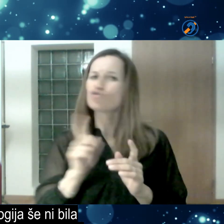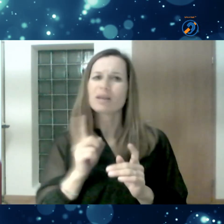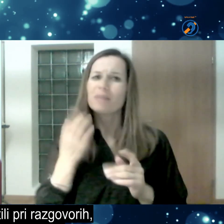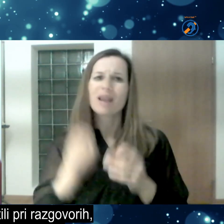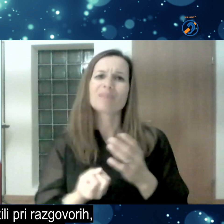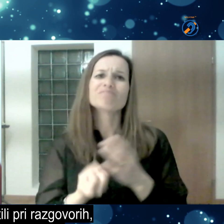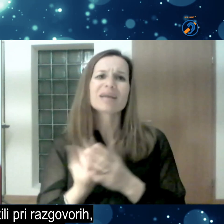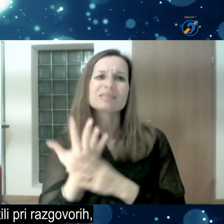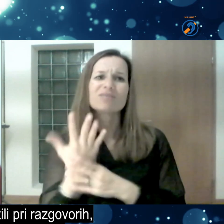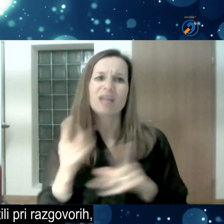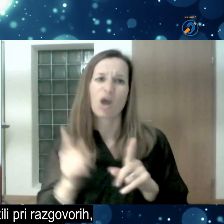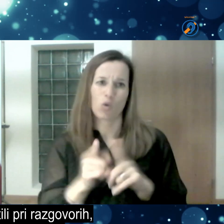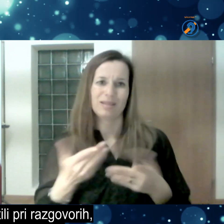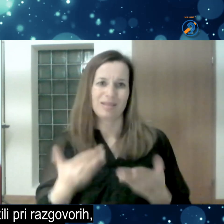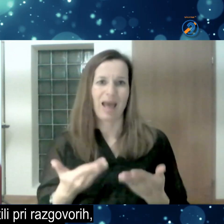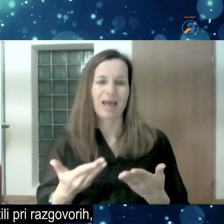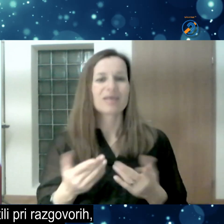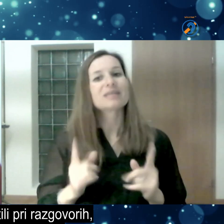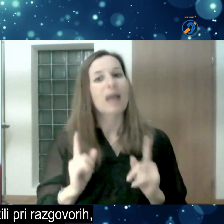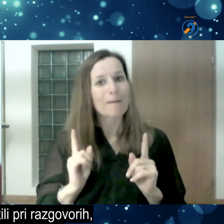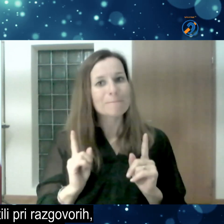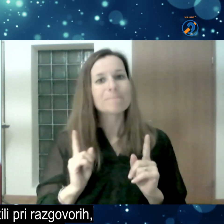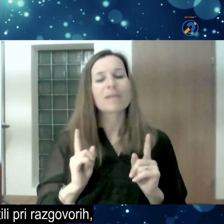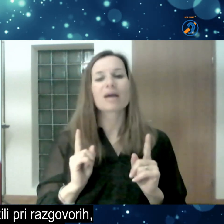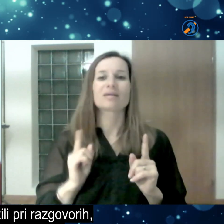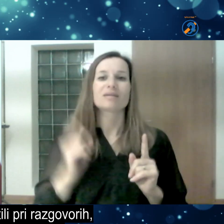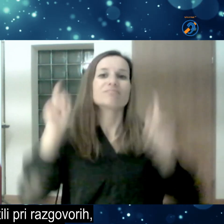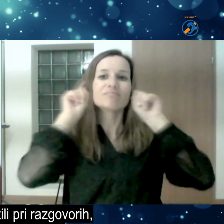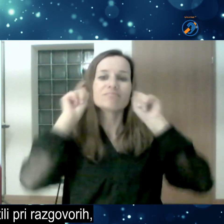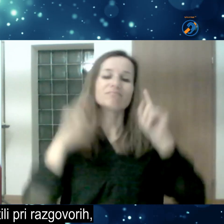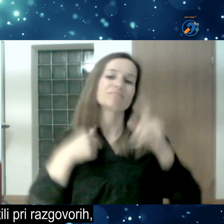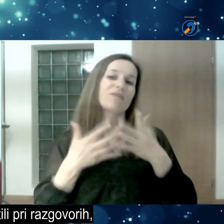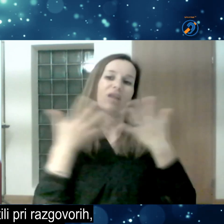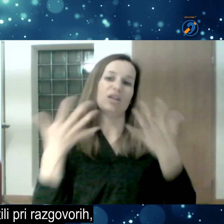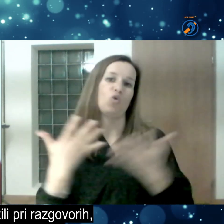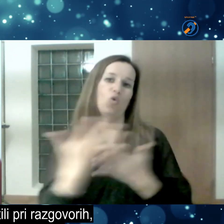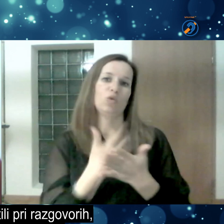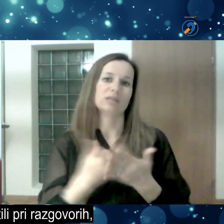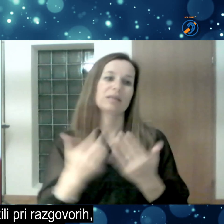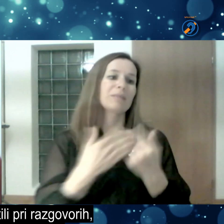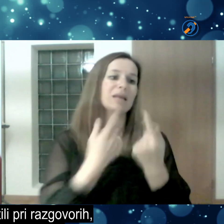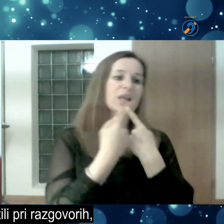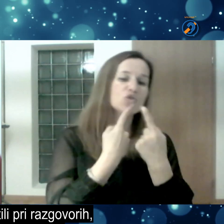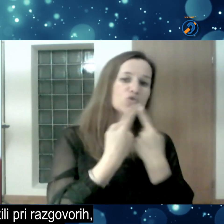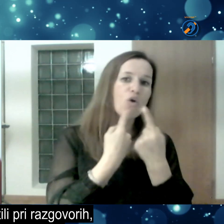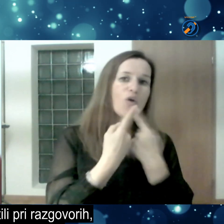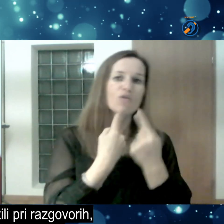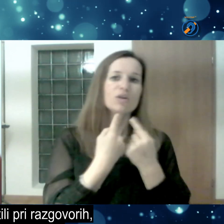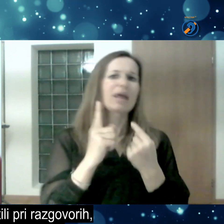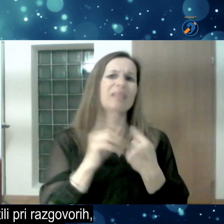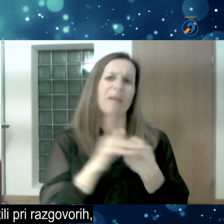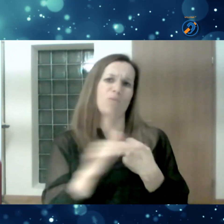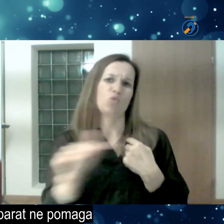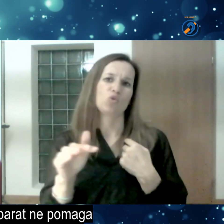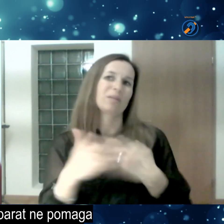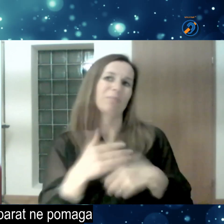danes, ampak so mi zelo koristili, no, pri razgovorih, bom rekel, ne povsod, pri